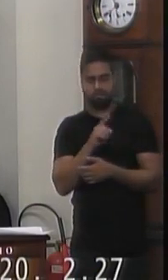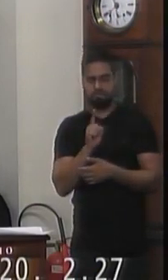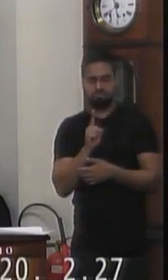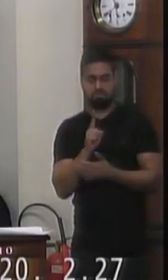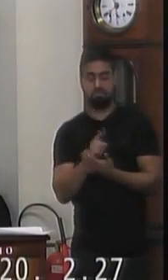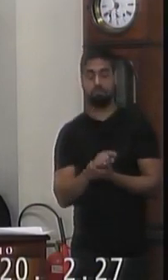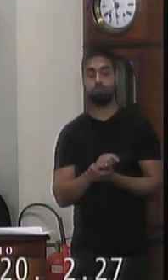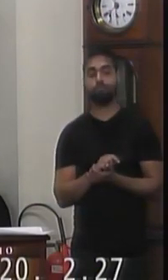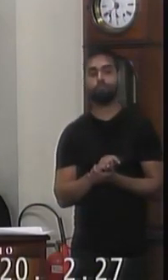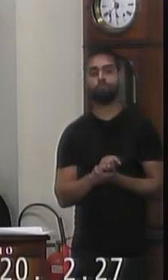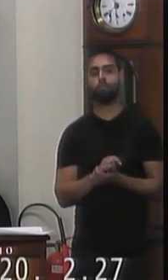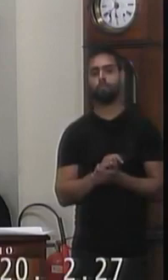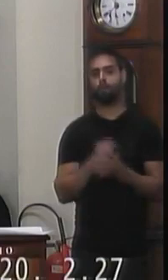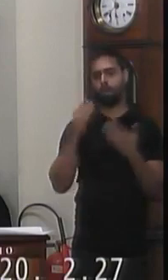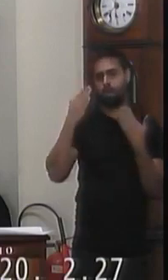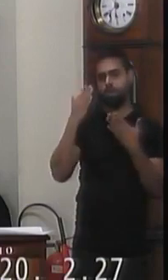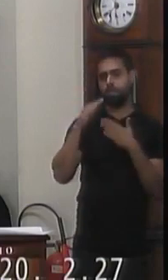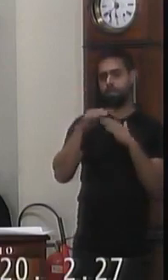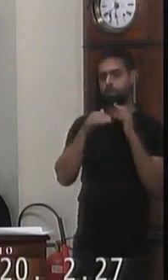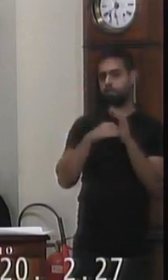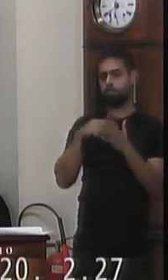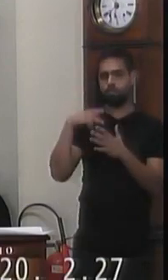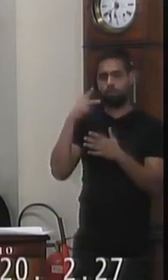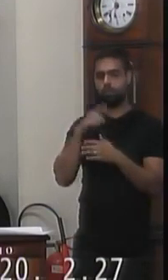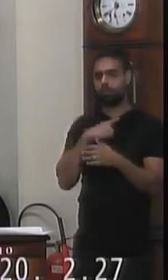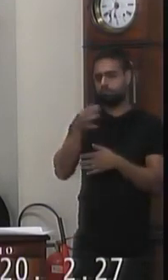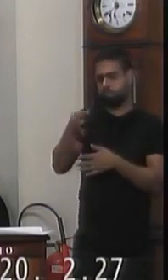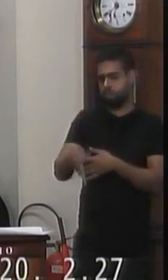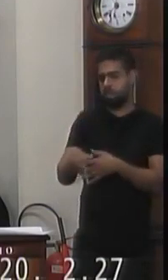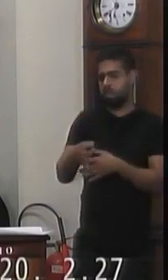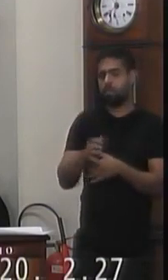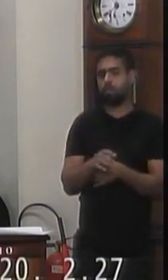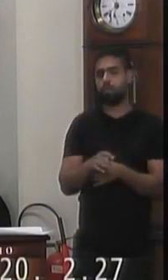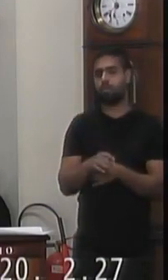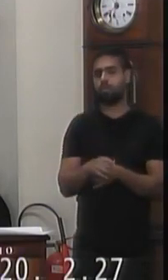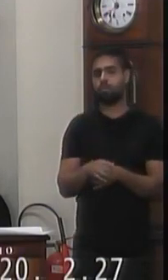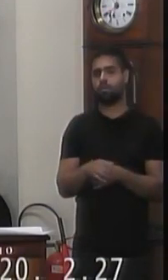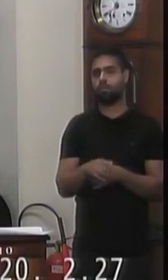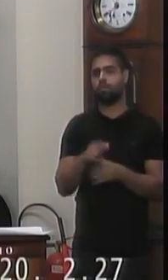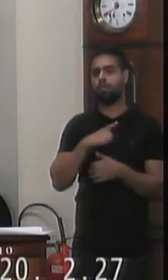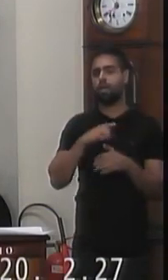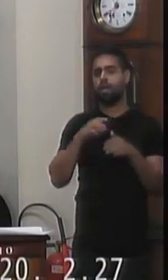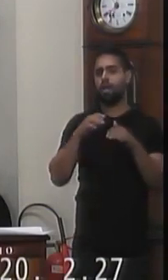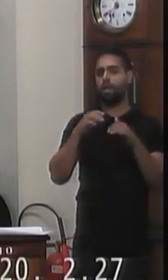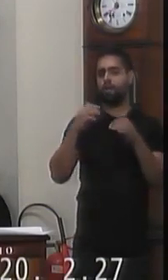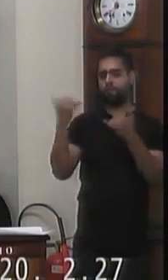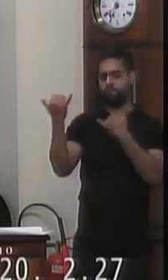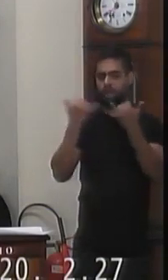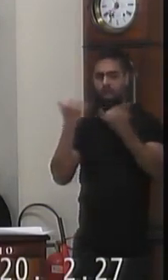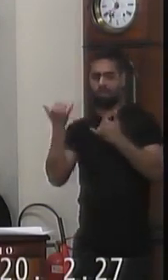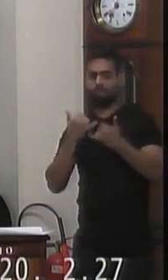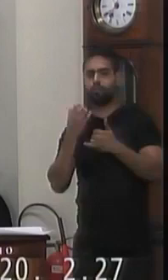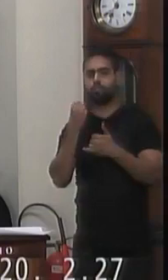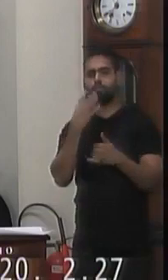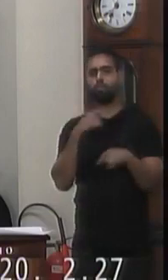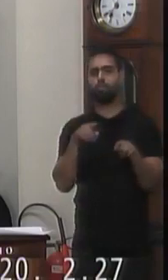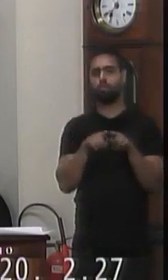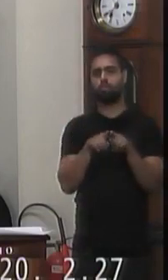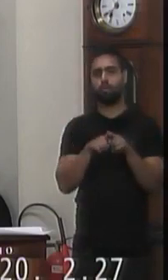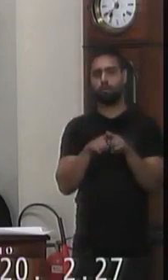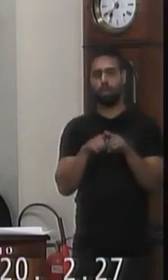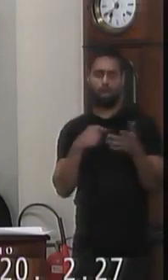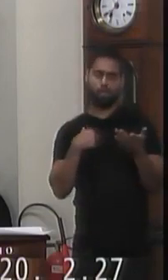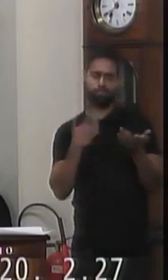quero agradecer a todos os vereadores. Eu tenho certeza absoluta que em breve teremos notícias muito boas, mas eu discordo um